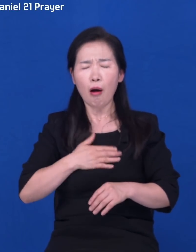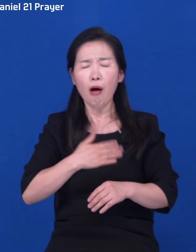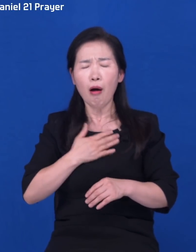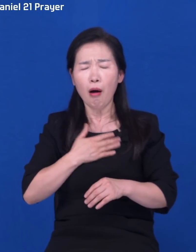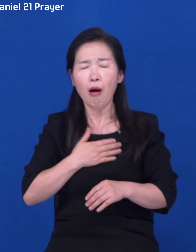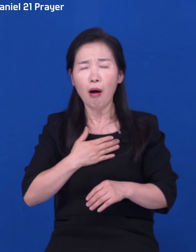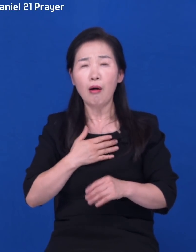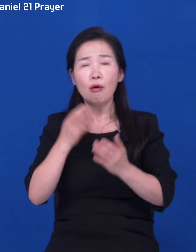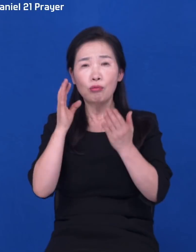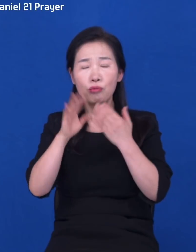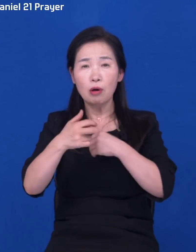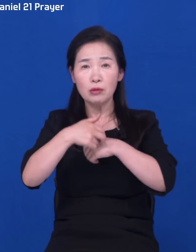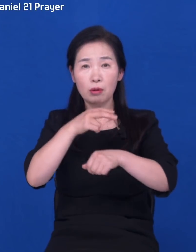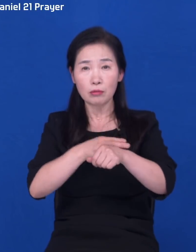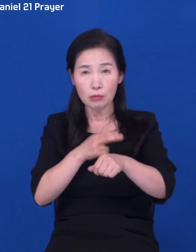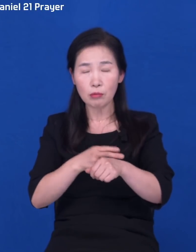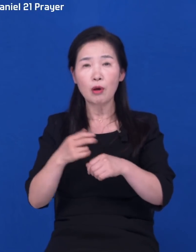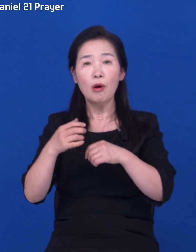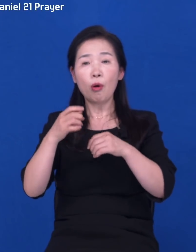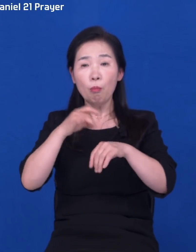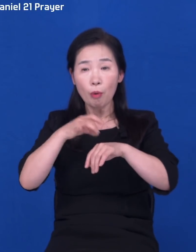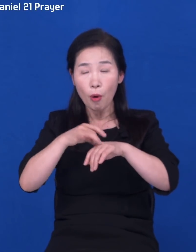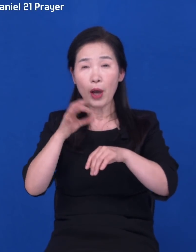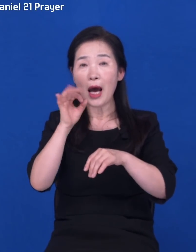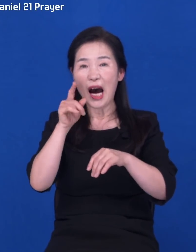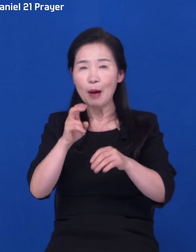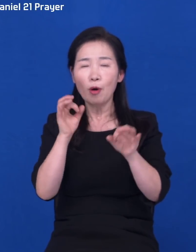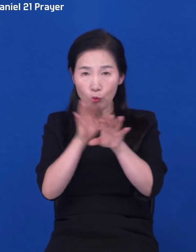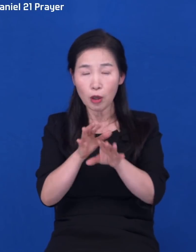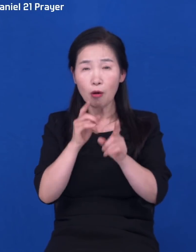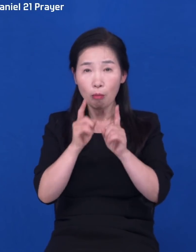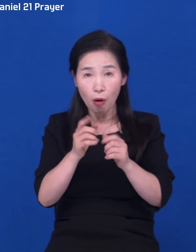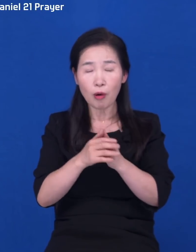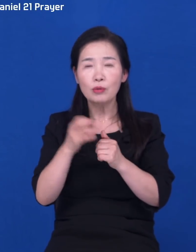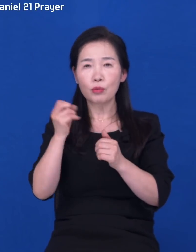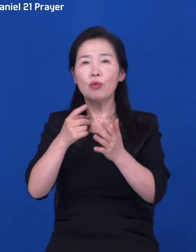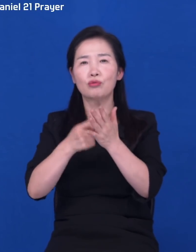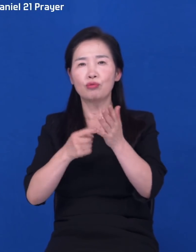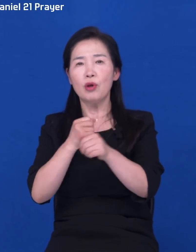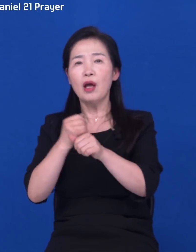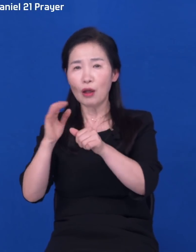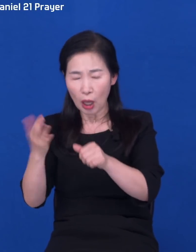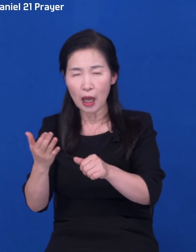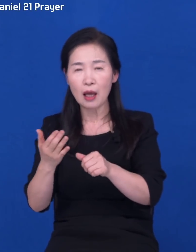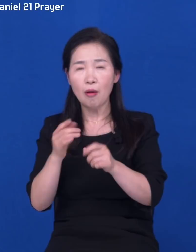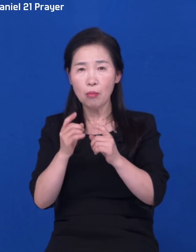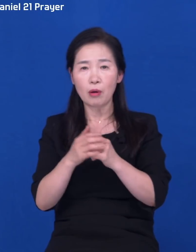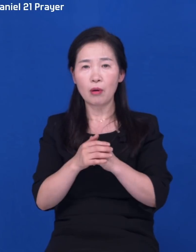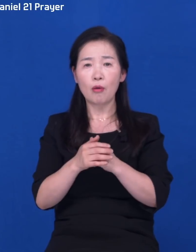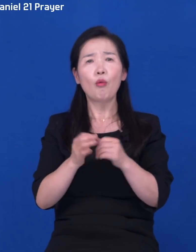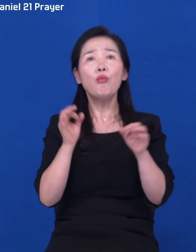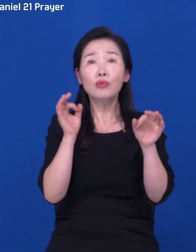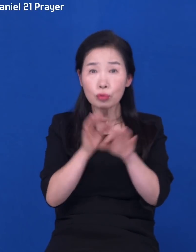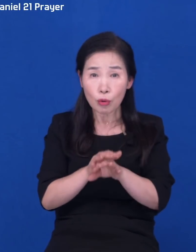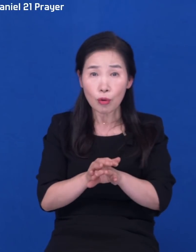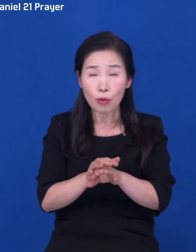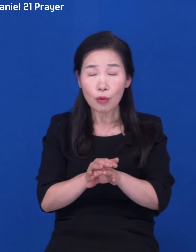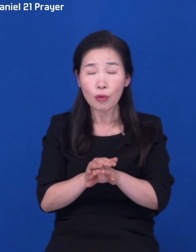뼈에 없어졌다고 하니까 제가 믿어질 수가 없잖아요. 그런데 수술하재요. 그러니까 왜? 없어졌다며. 그랬는데